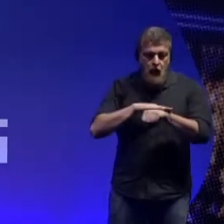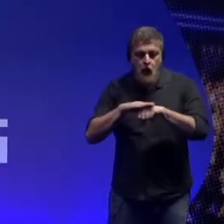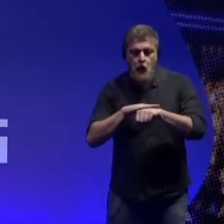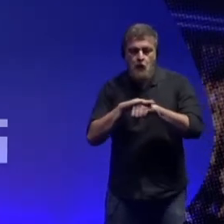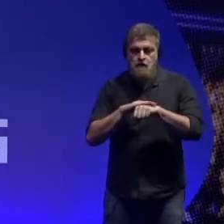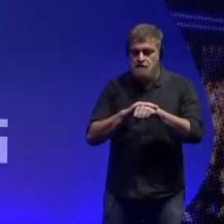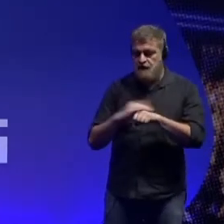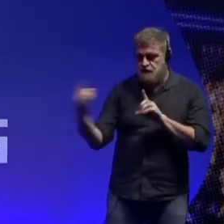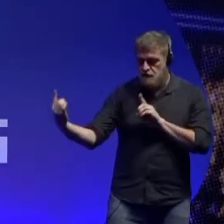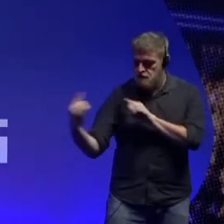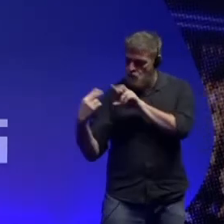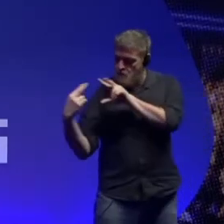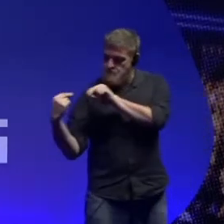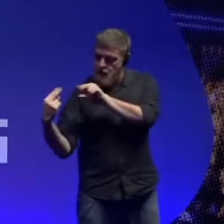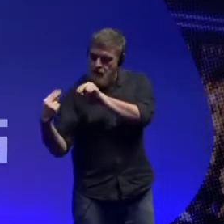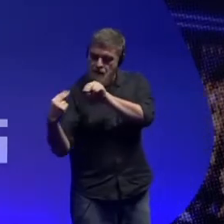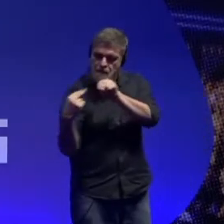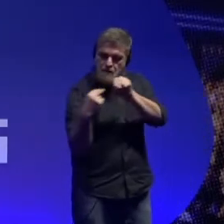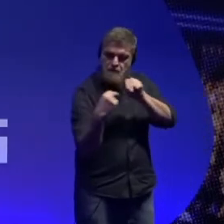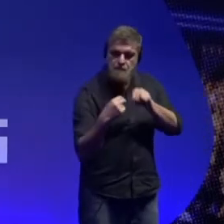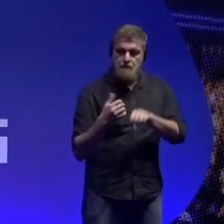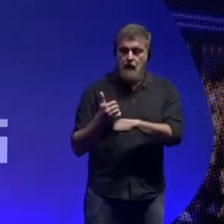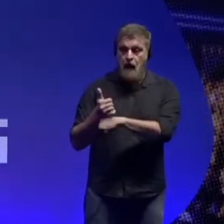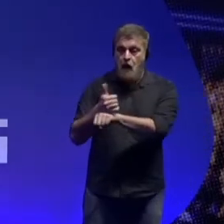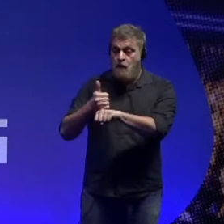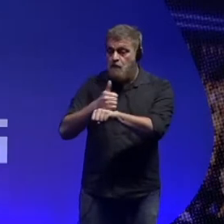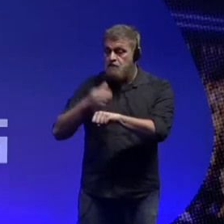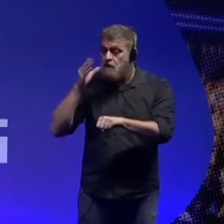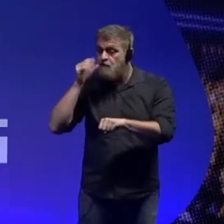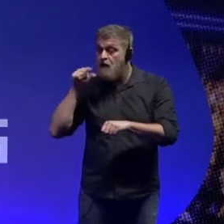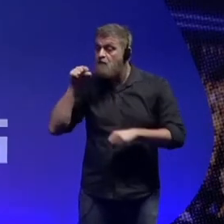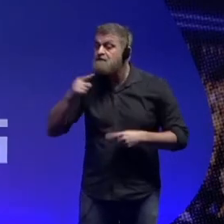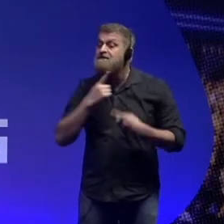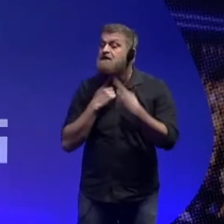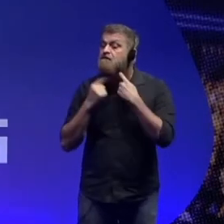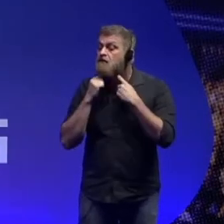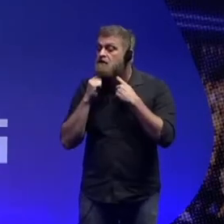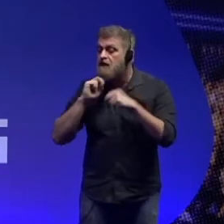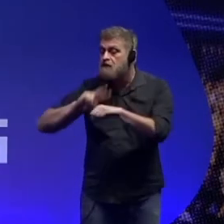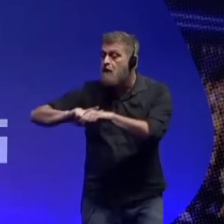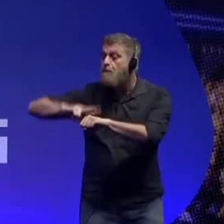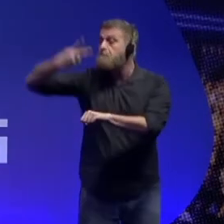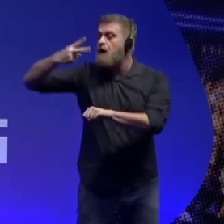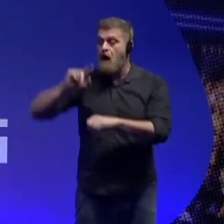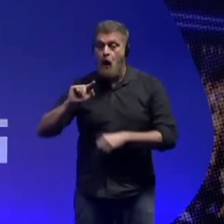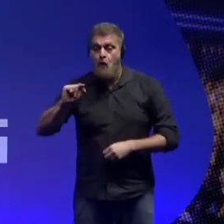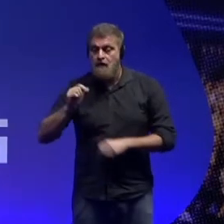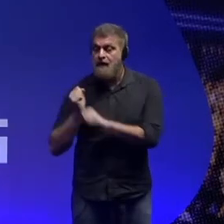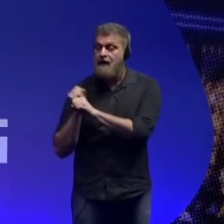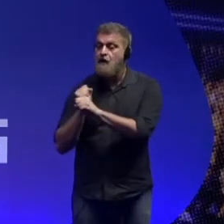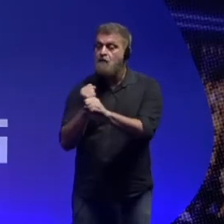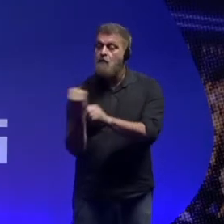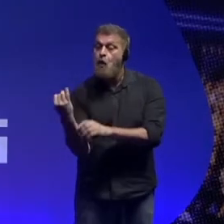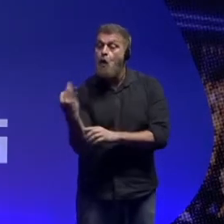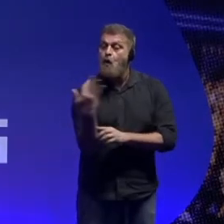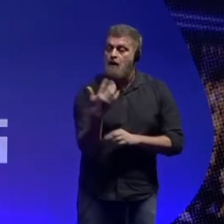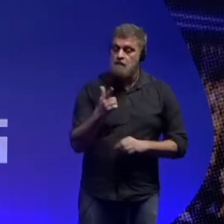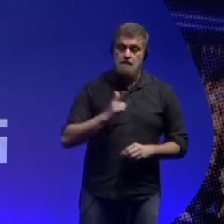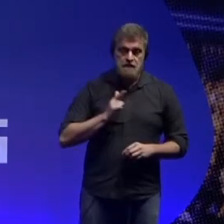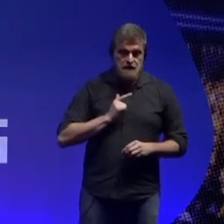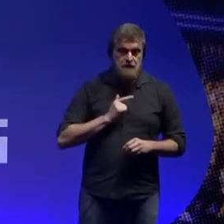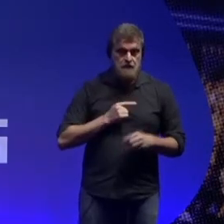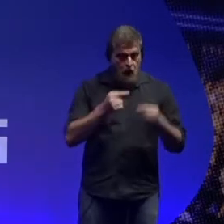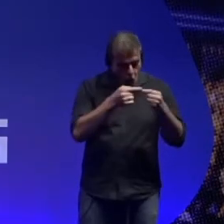de carreiras com todo o seu time. O que você quer? O que você aspira? Onde você quer chegar? Daqui a quantos anos? Faz parte do